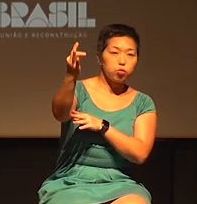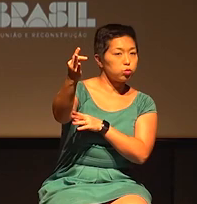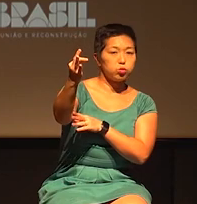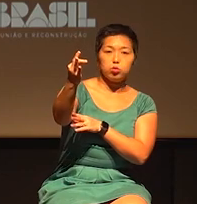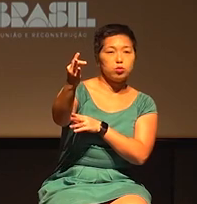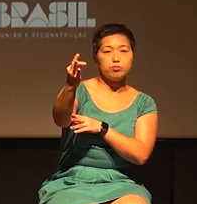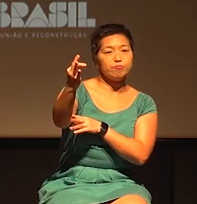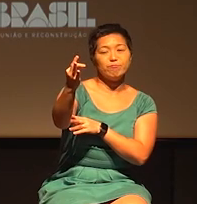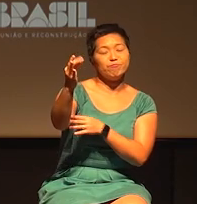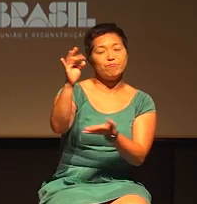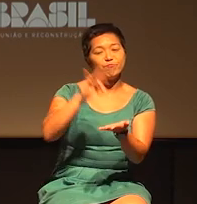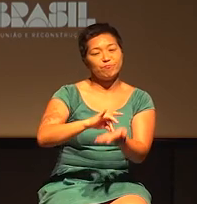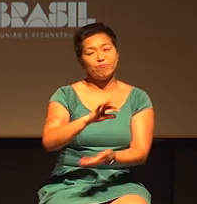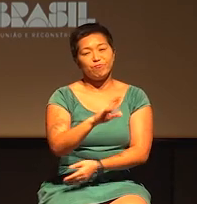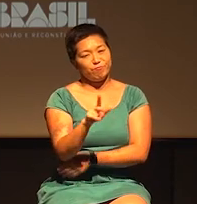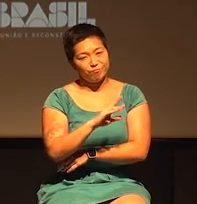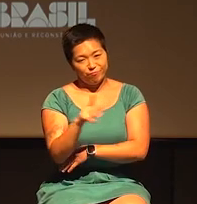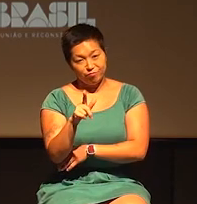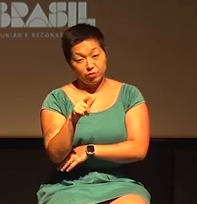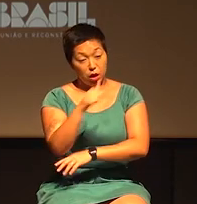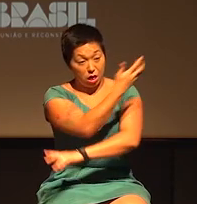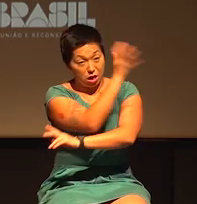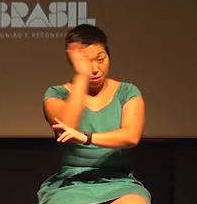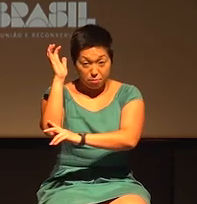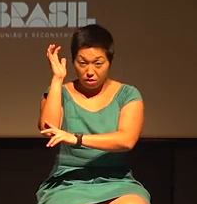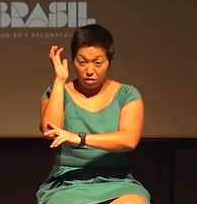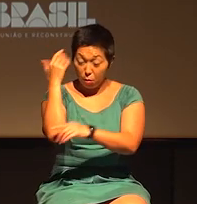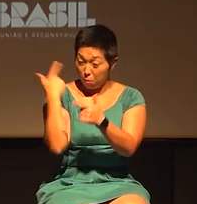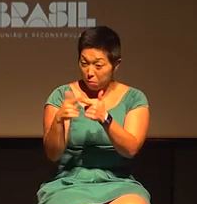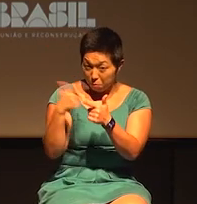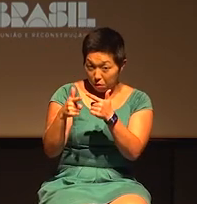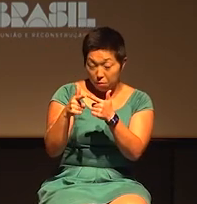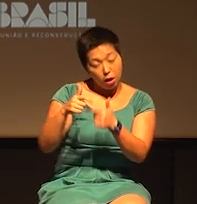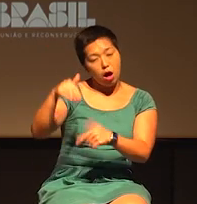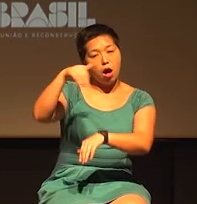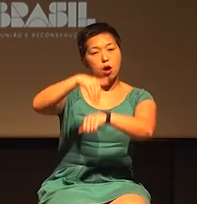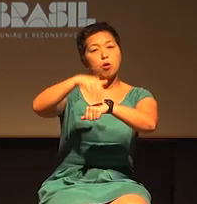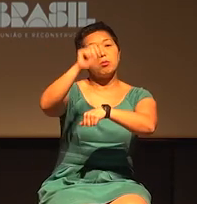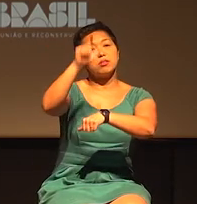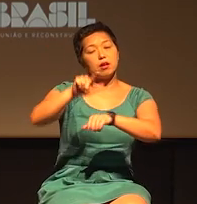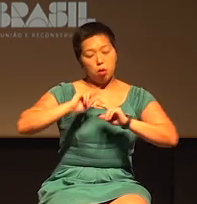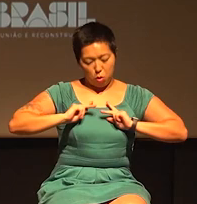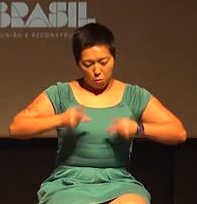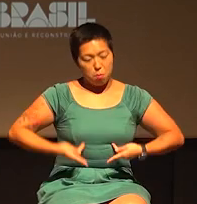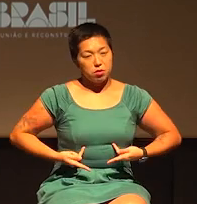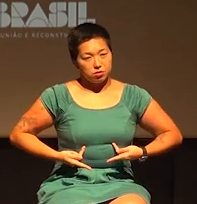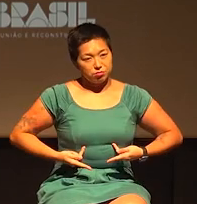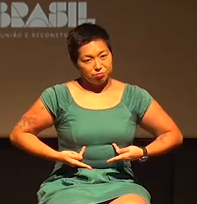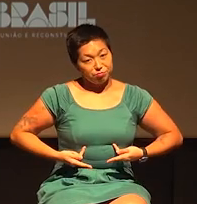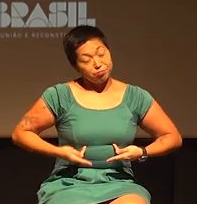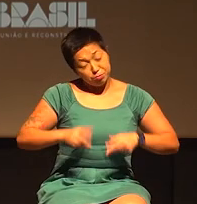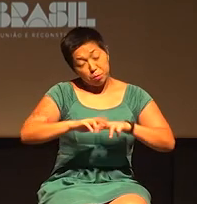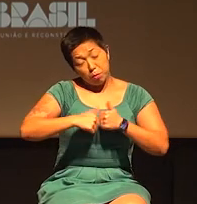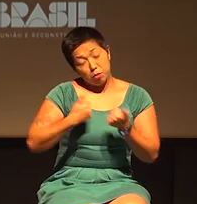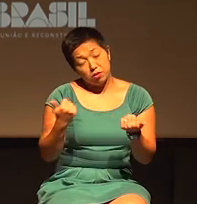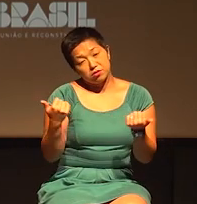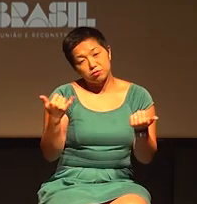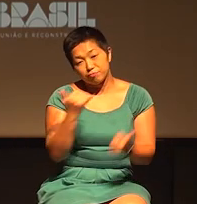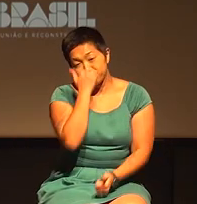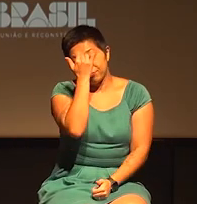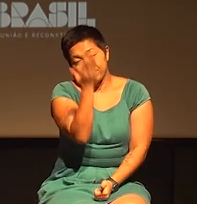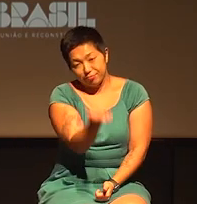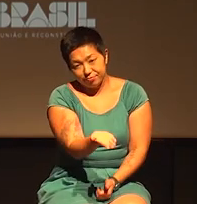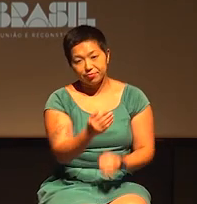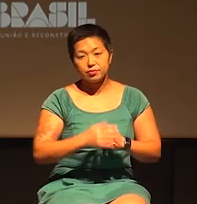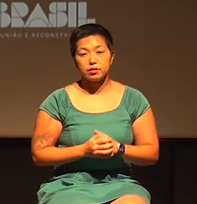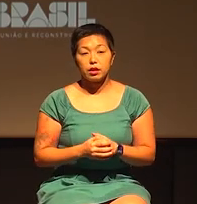não é verdade né Essa ambiental é culpa do homem né que tá acontecendo e por por isso que tá que tá acontecendo tudo